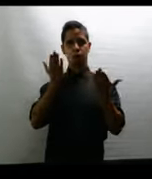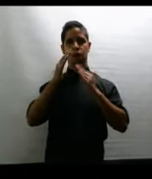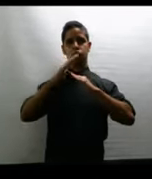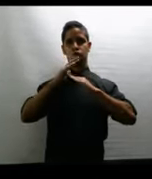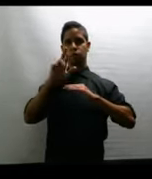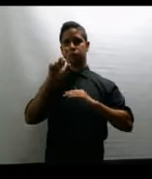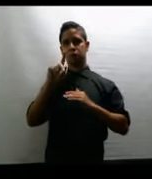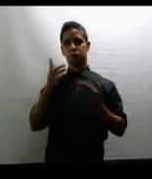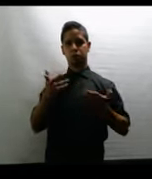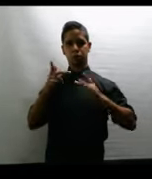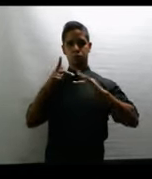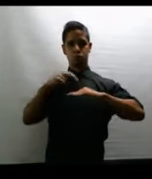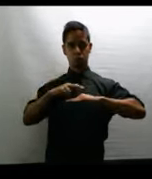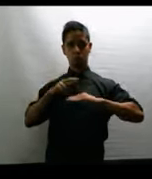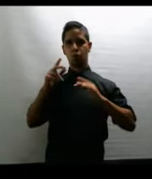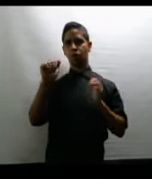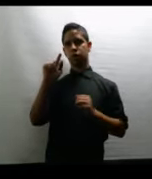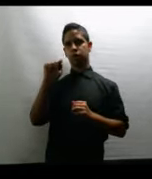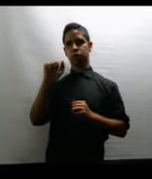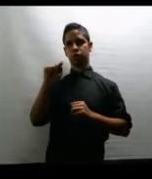Rico. AT&T.